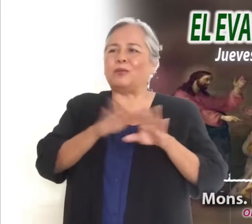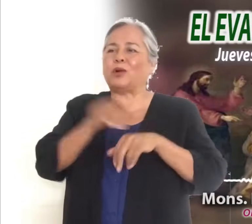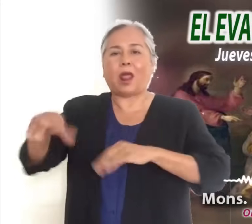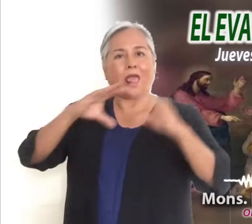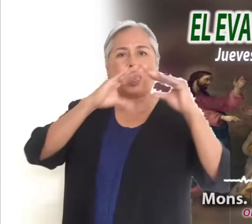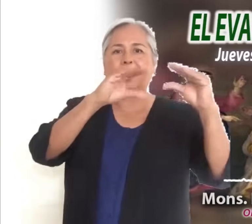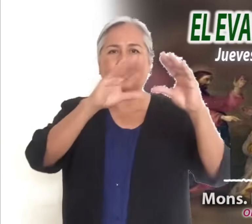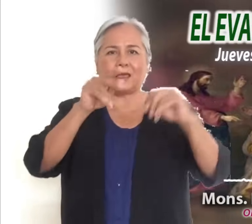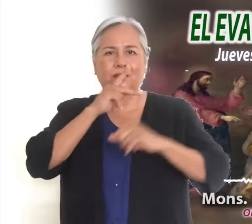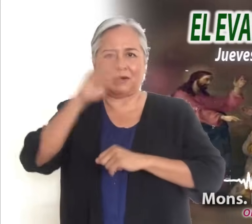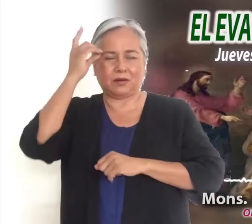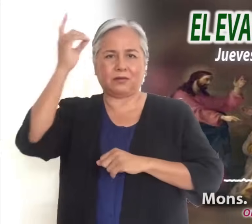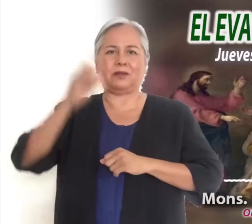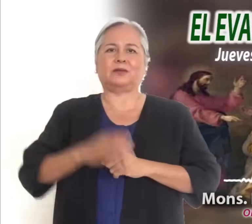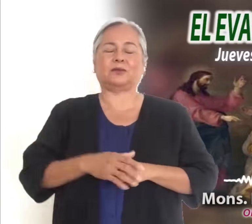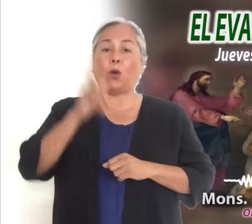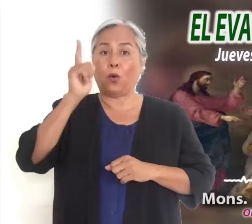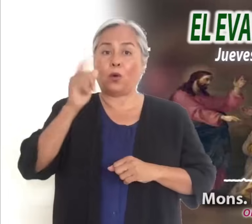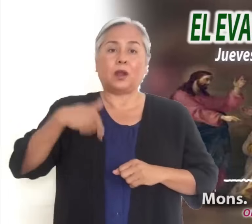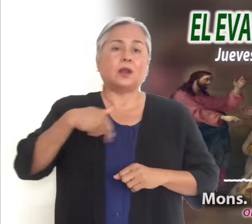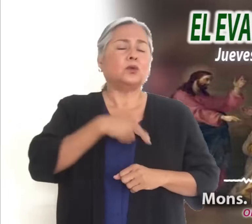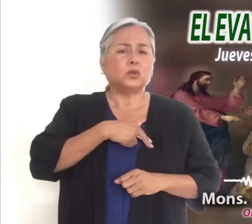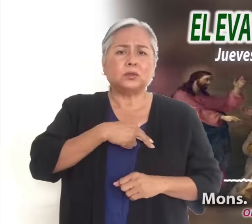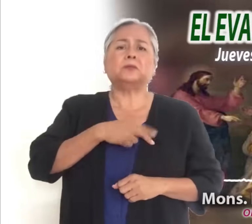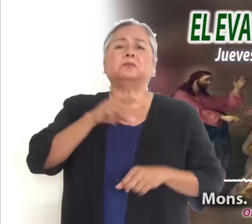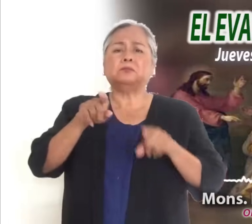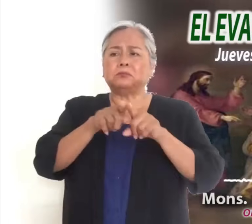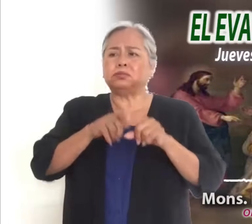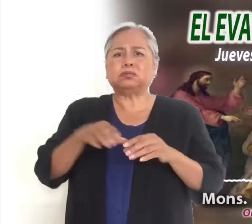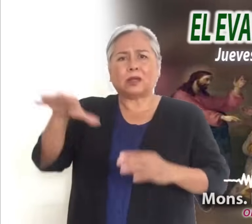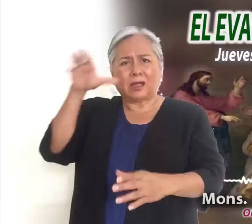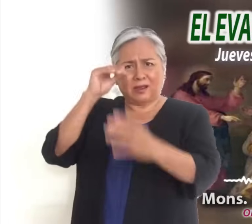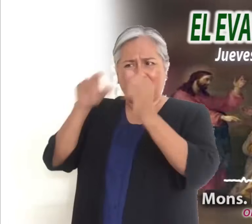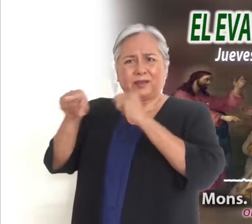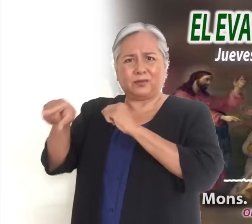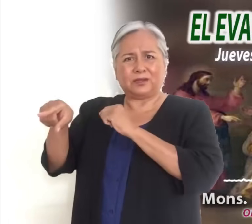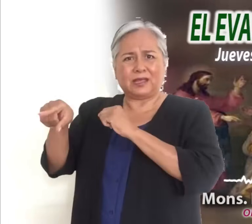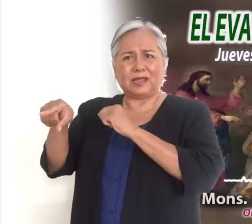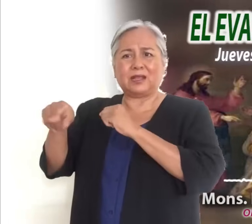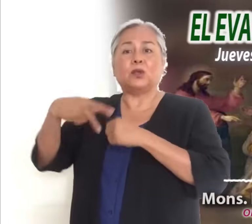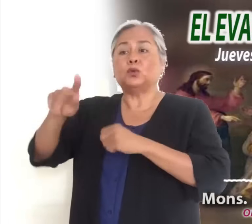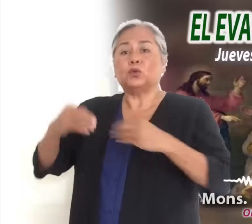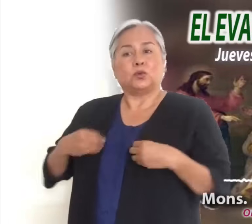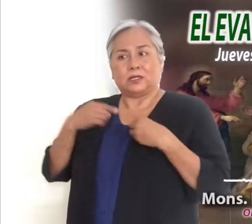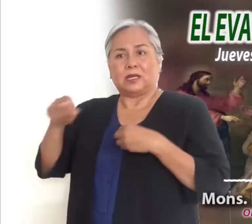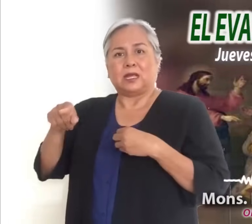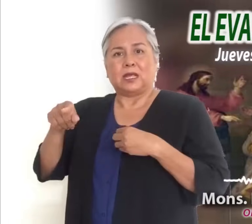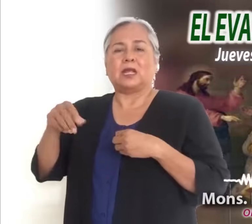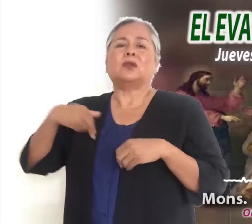Evangelio. Que hoy aprendamos de Santiago este deseo de cosas mayores.